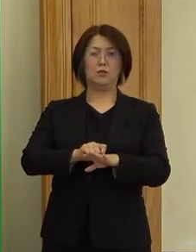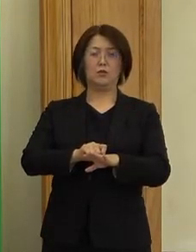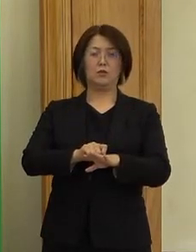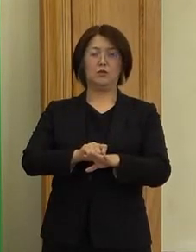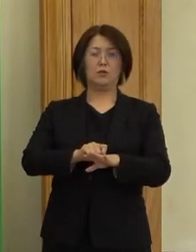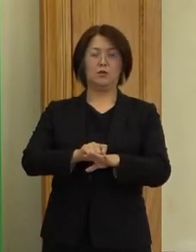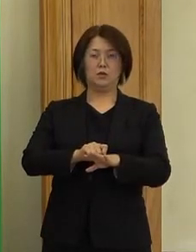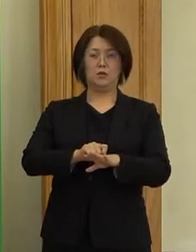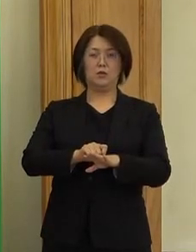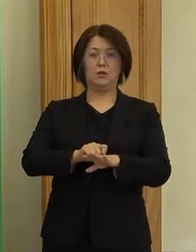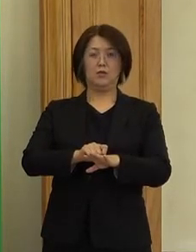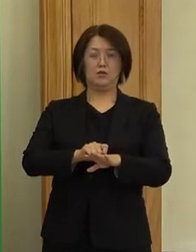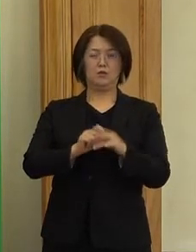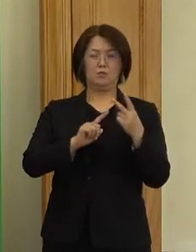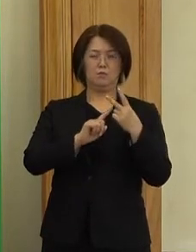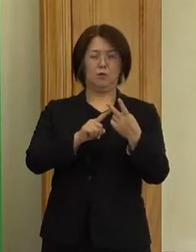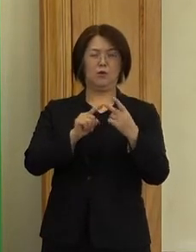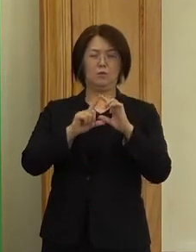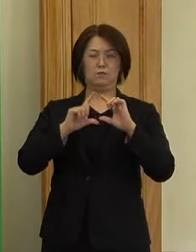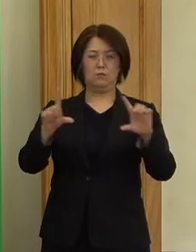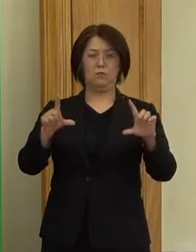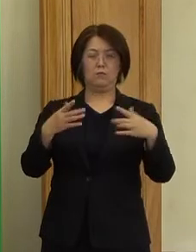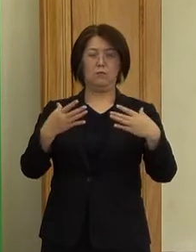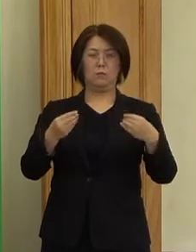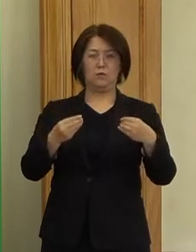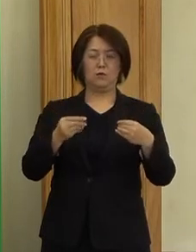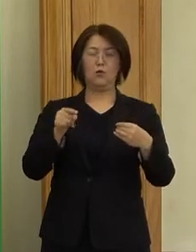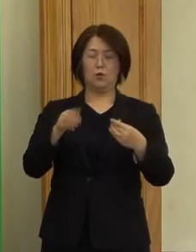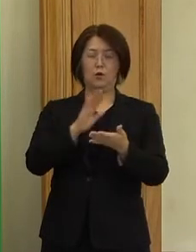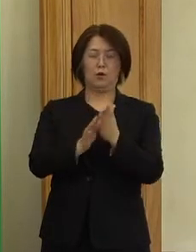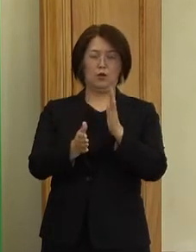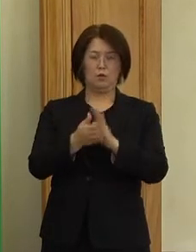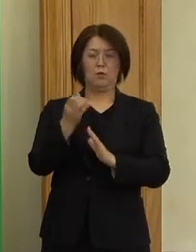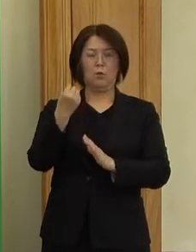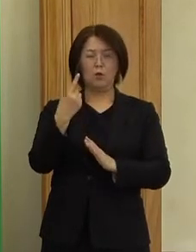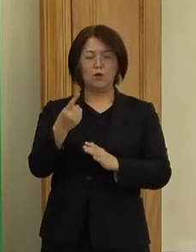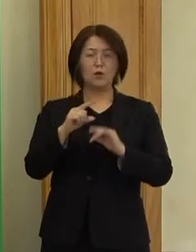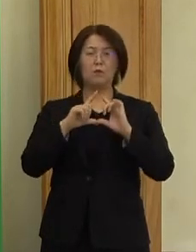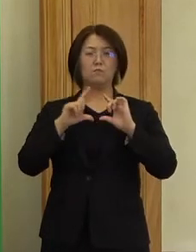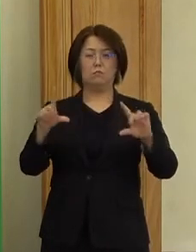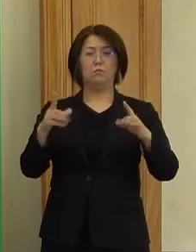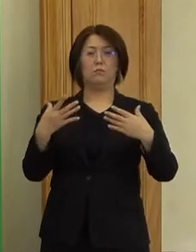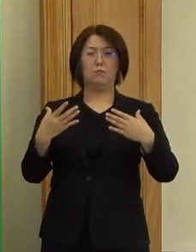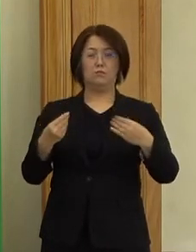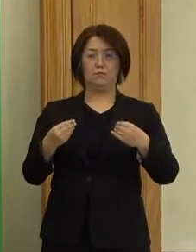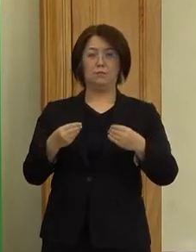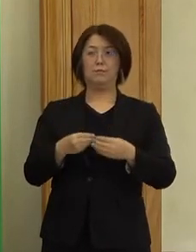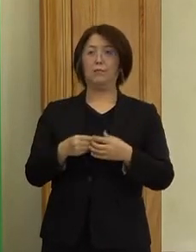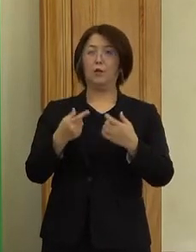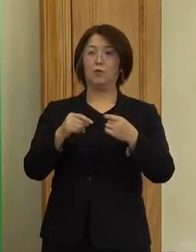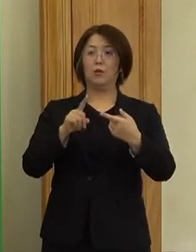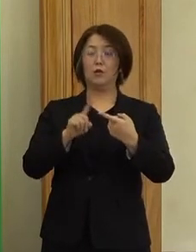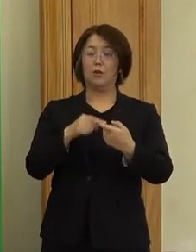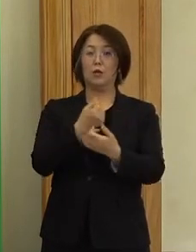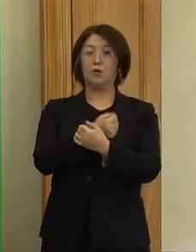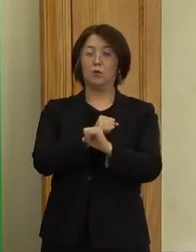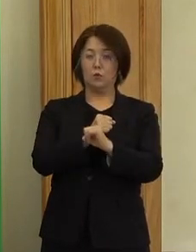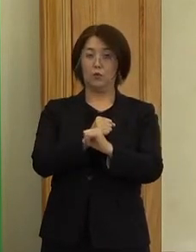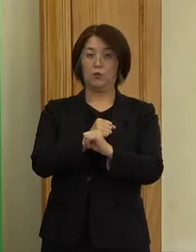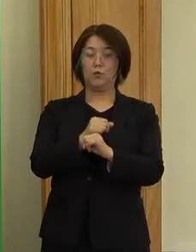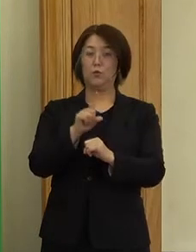切迫感のある通知だったわけですが、それを再度出させていただきました。それと具体的な工夫の一つとして